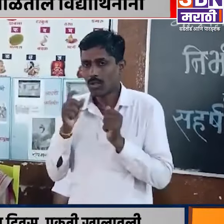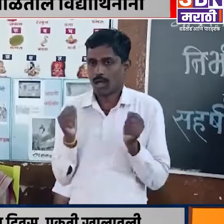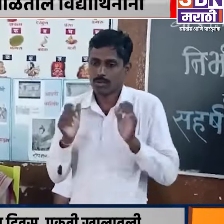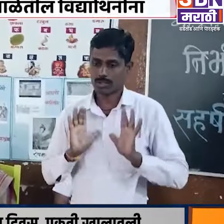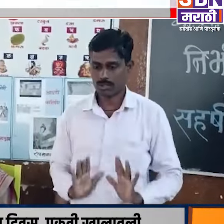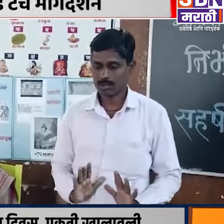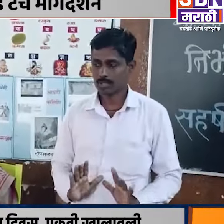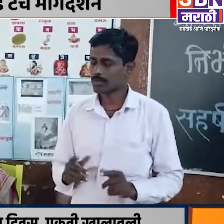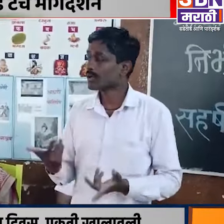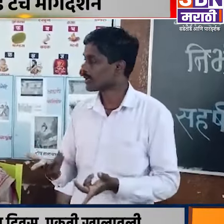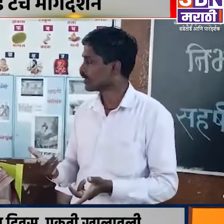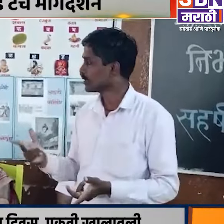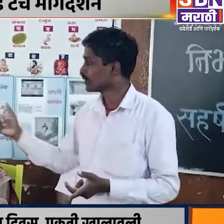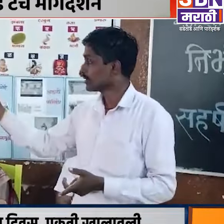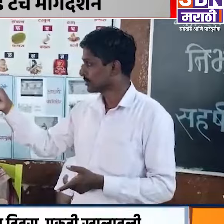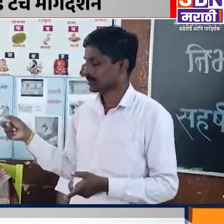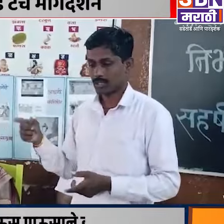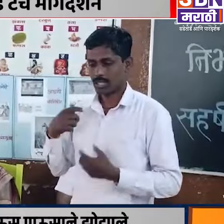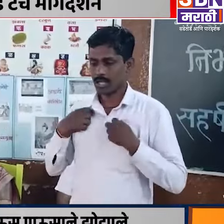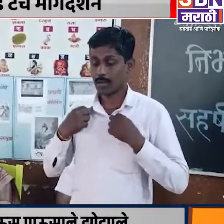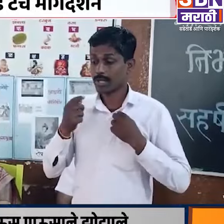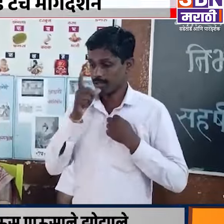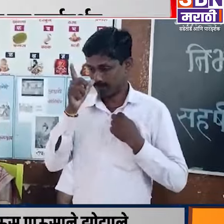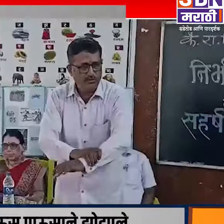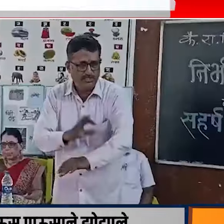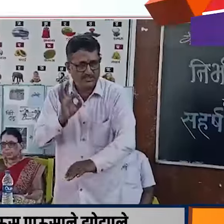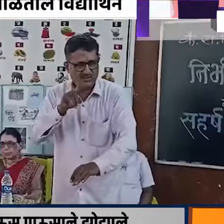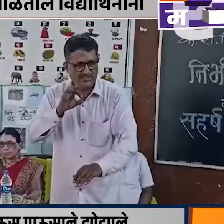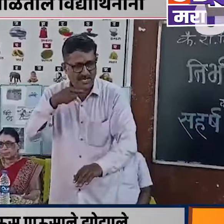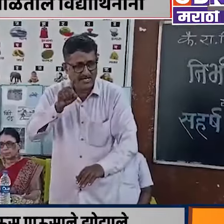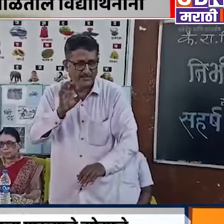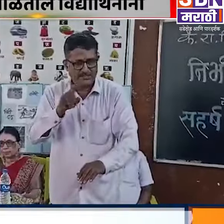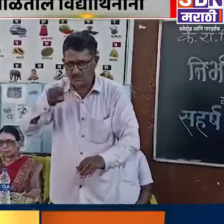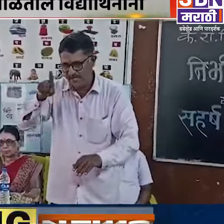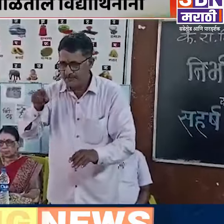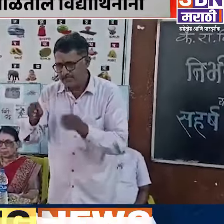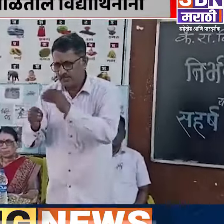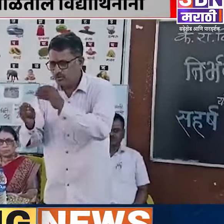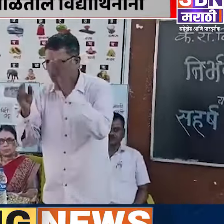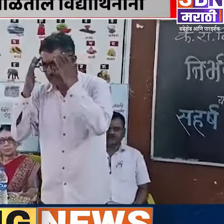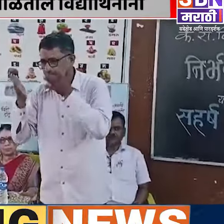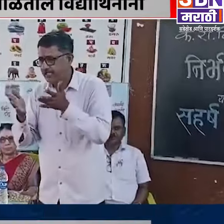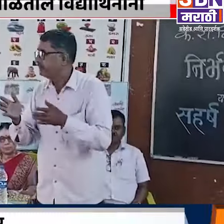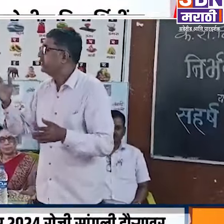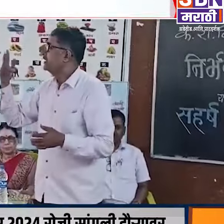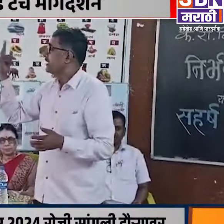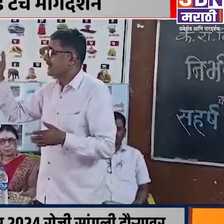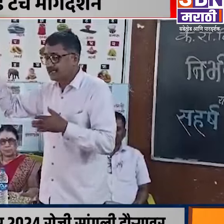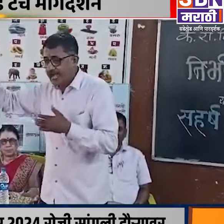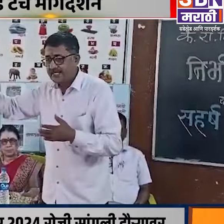मुलींवर होणारे अत्याचार रोखण्यासाठी जिल्हा पोलीस दलाच्या निर्भय पथकाकडून शाळा महाविद्यालय या